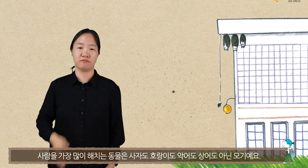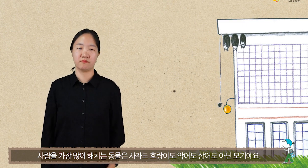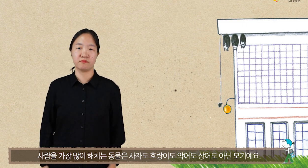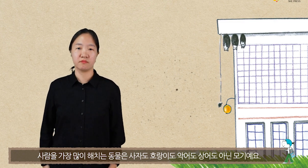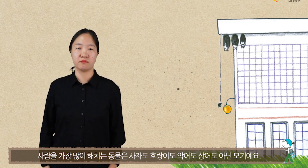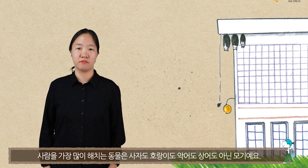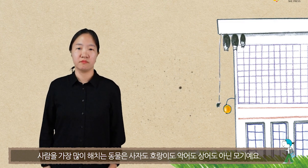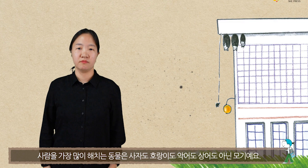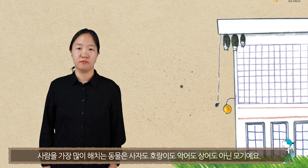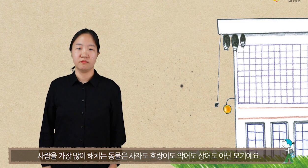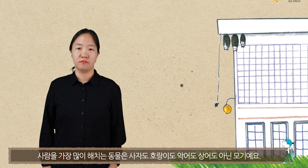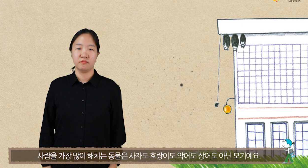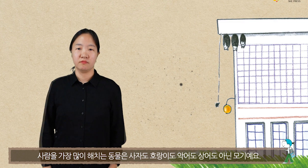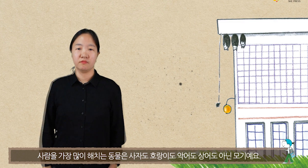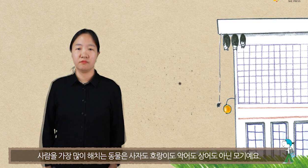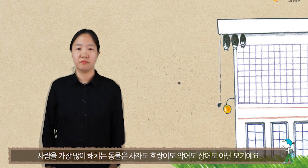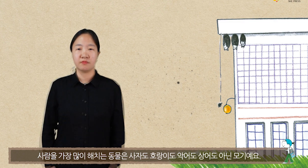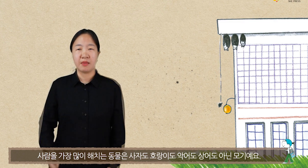모기예요.